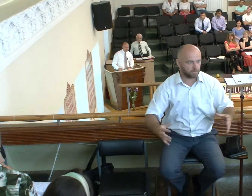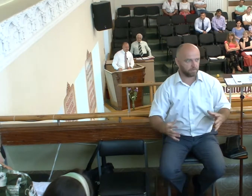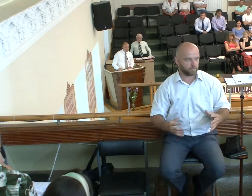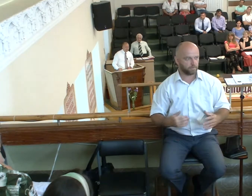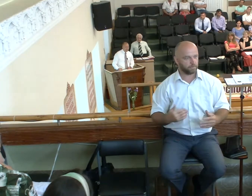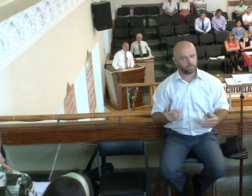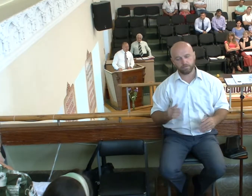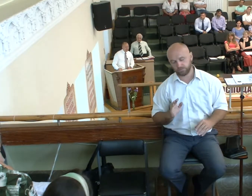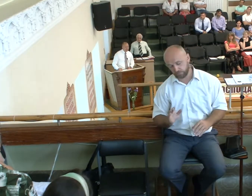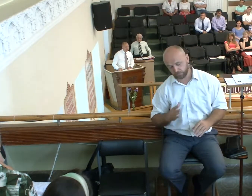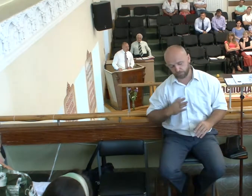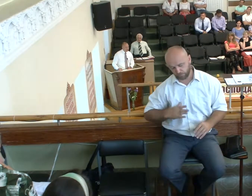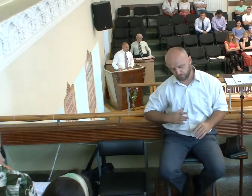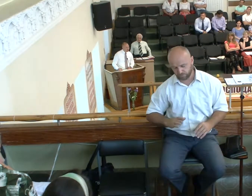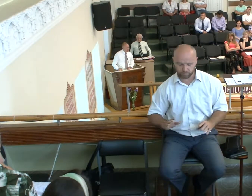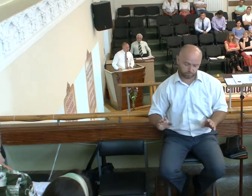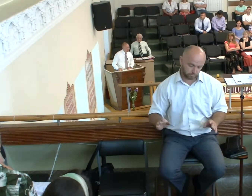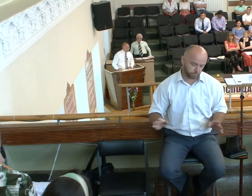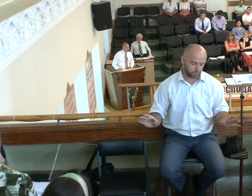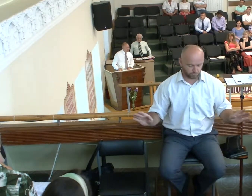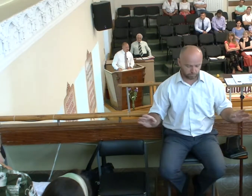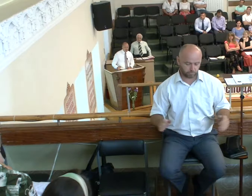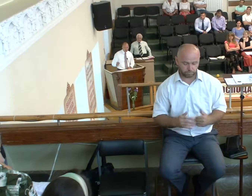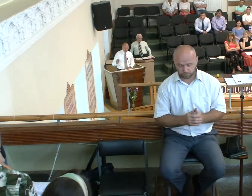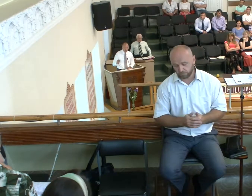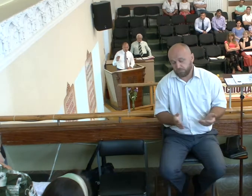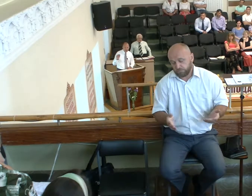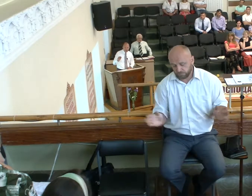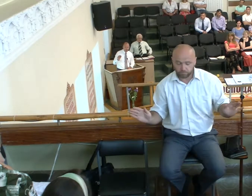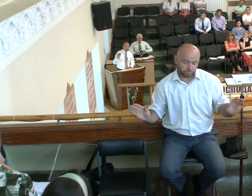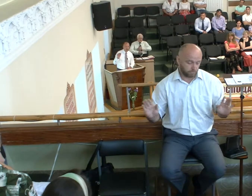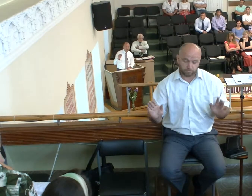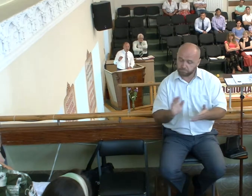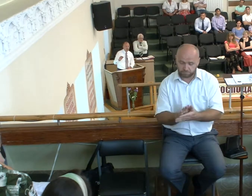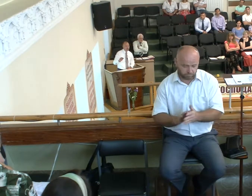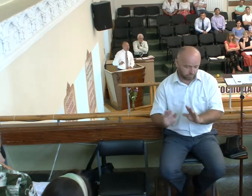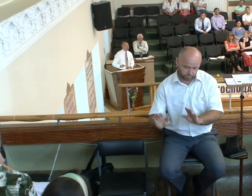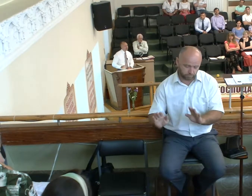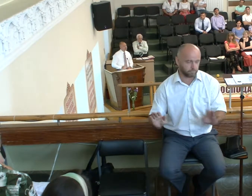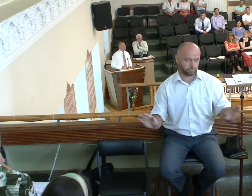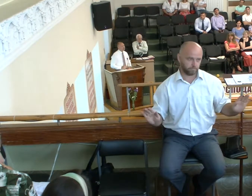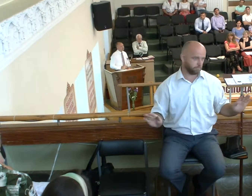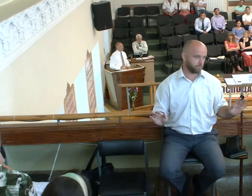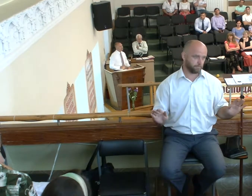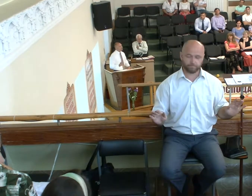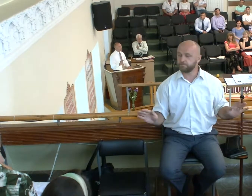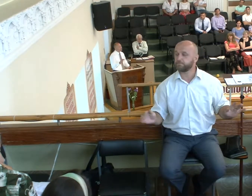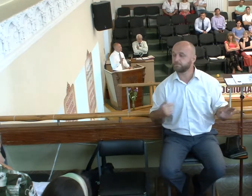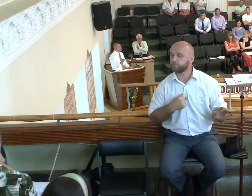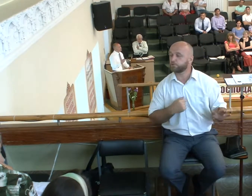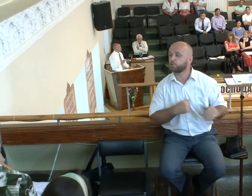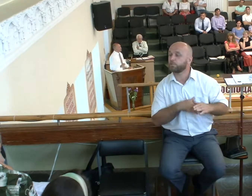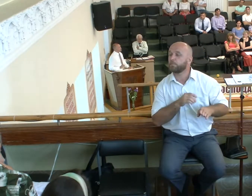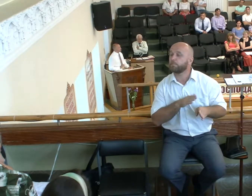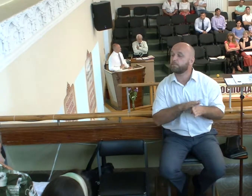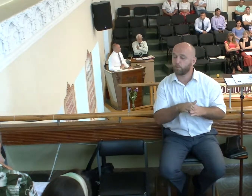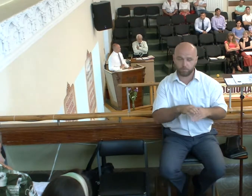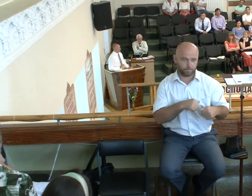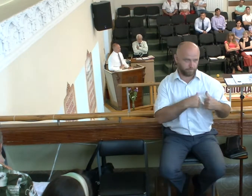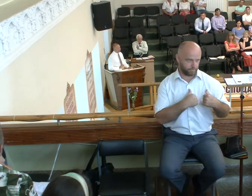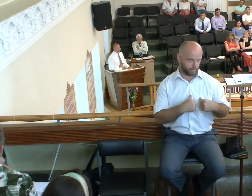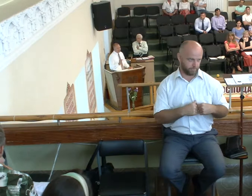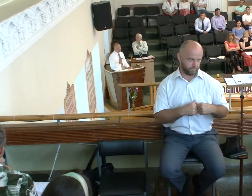поместит, ничего другого из нас не выльется. Только то, чем наполнено наше сердце. Только то, чем наша